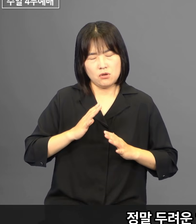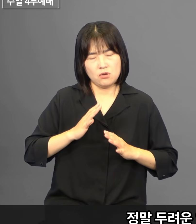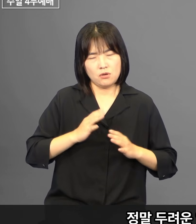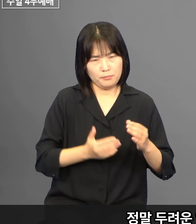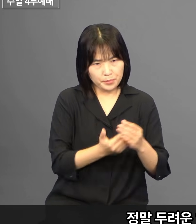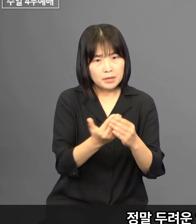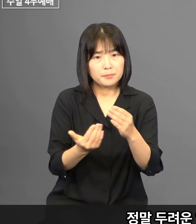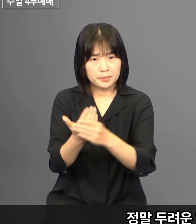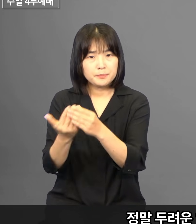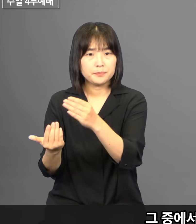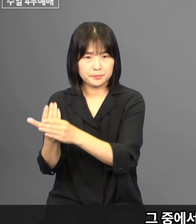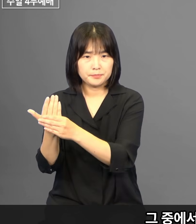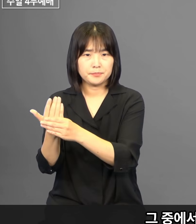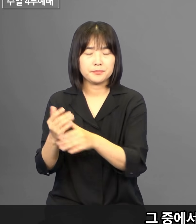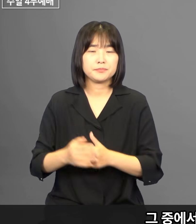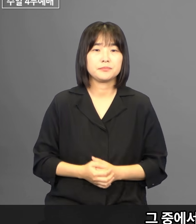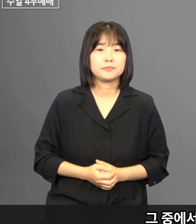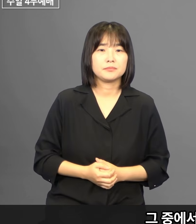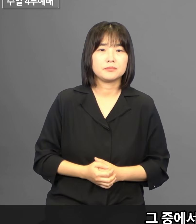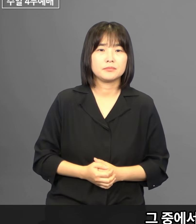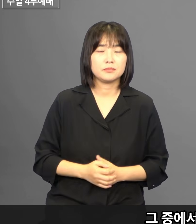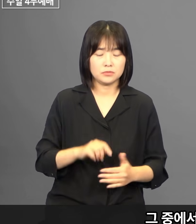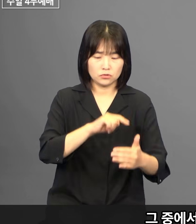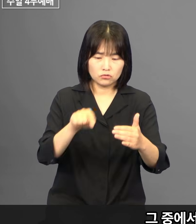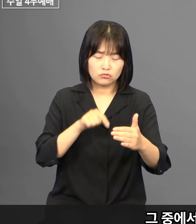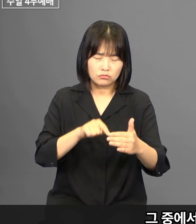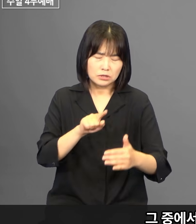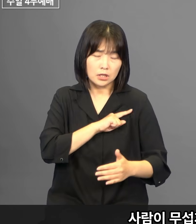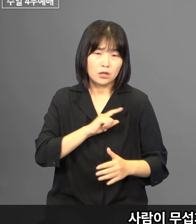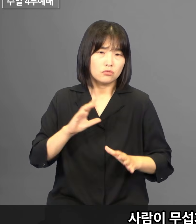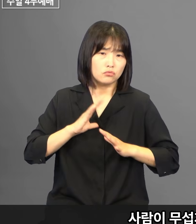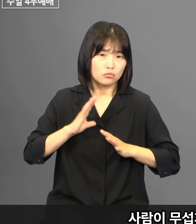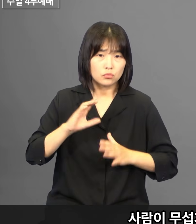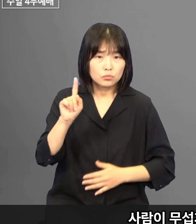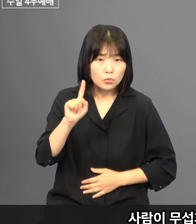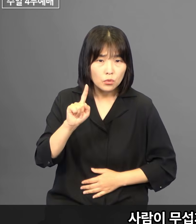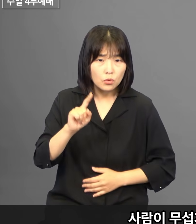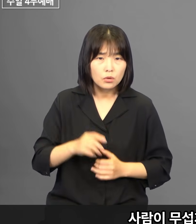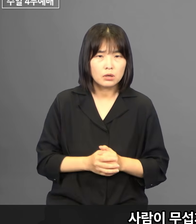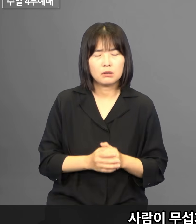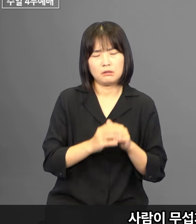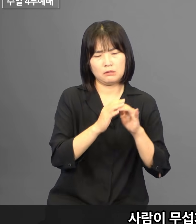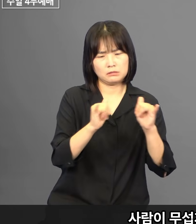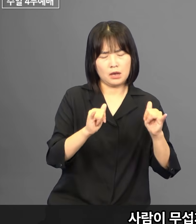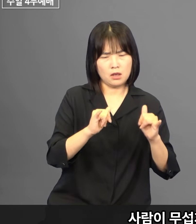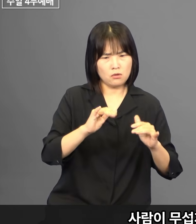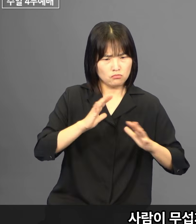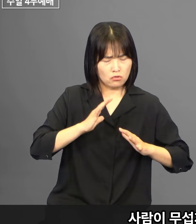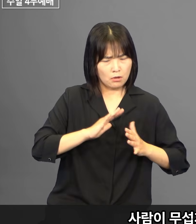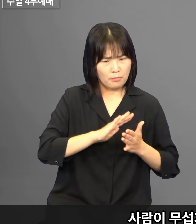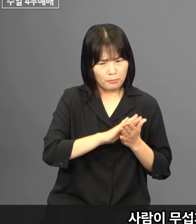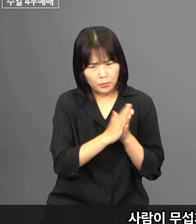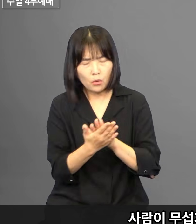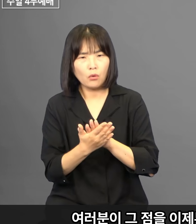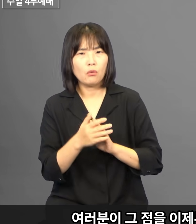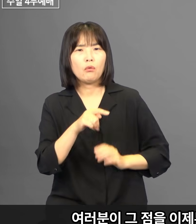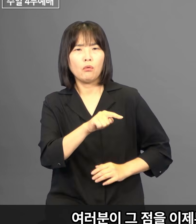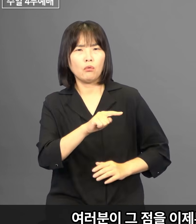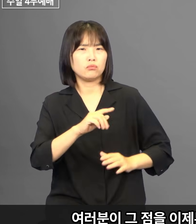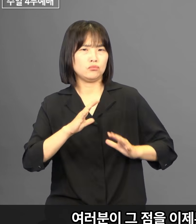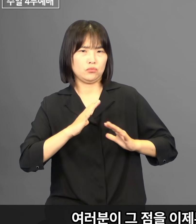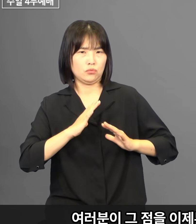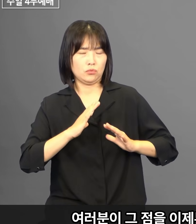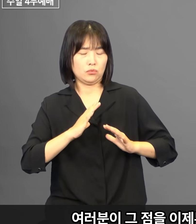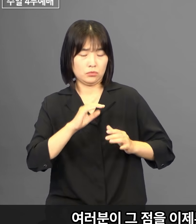일어나고 있는데, 그 중에서 가장 두려운 일은 사람이 무섭게 변해가는 것입니다. 여러분이